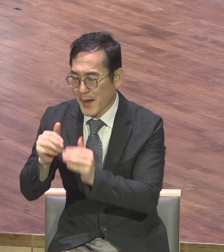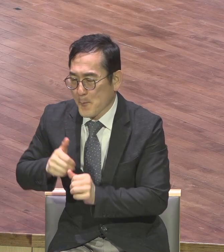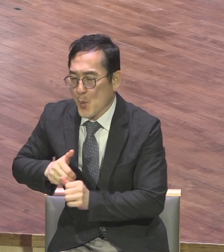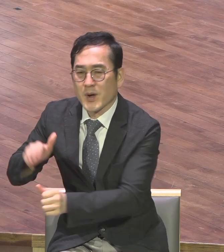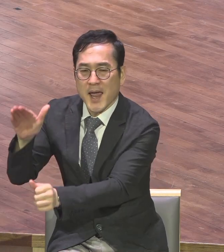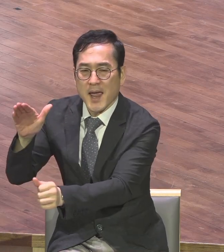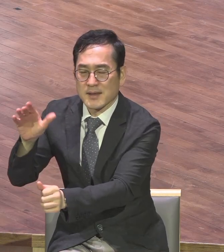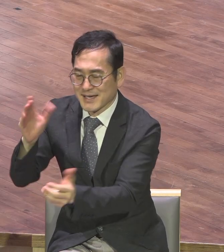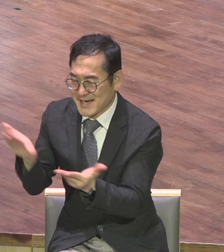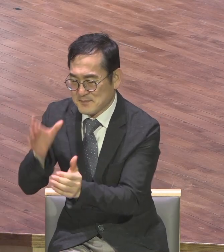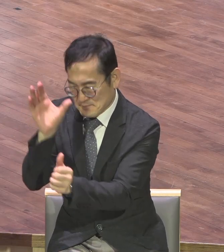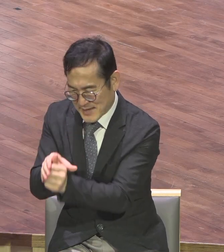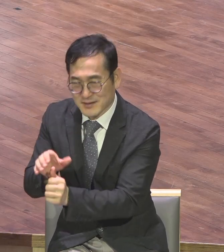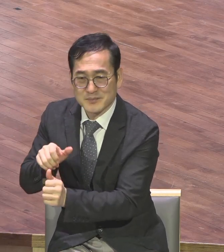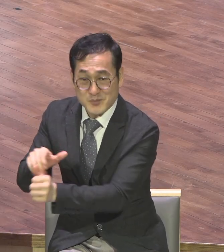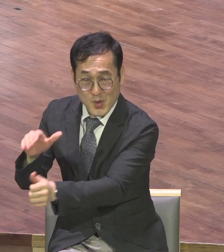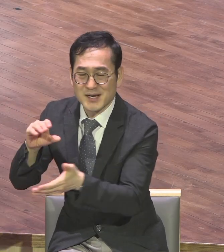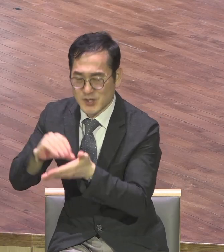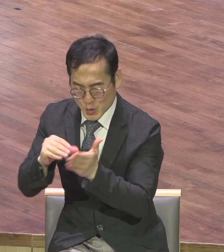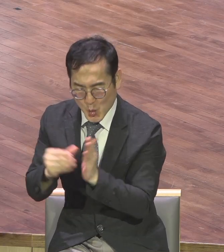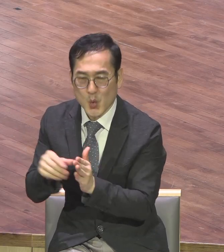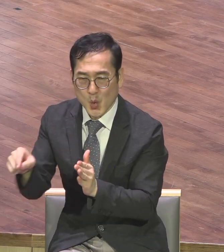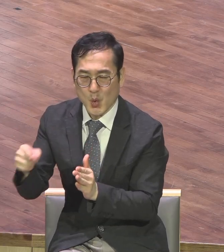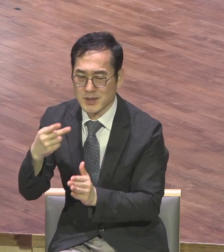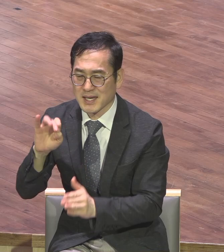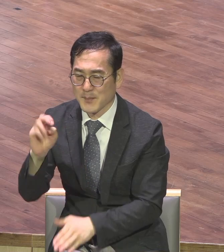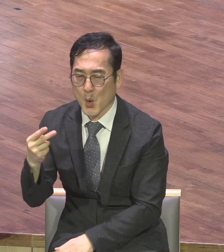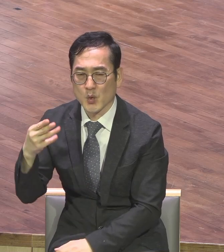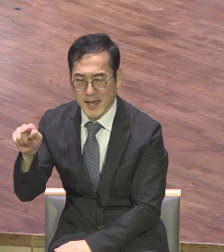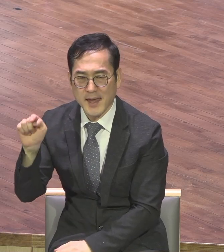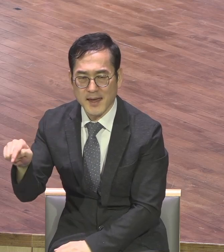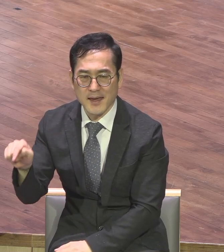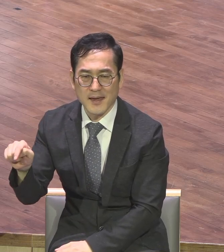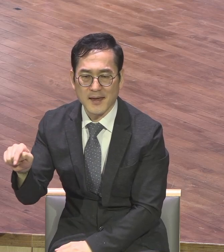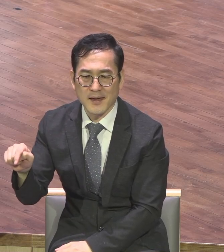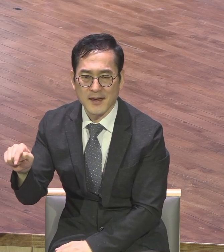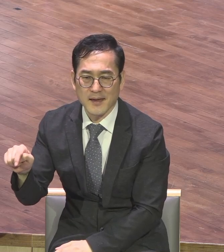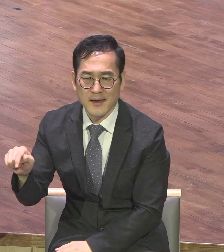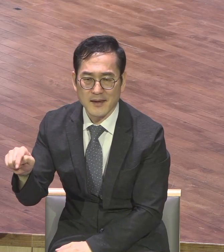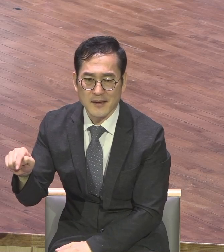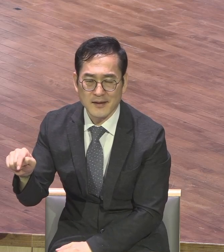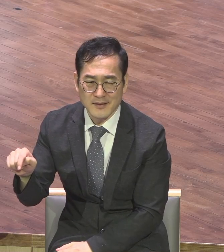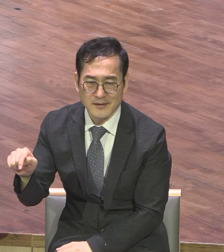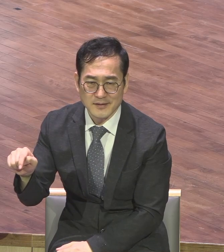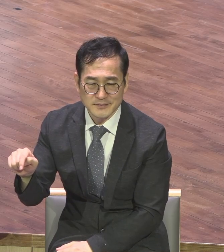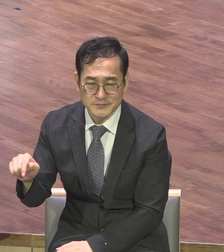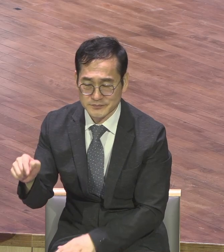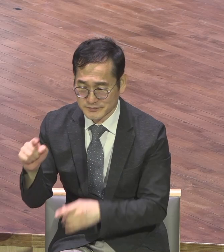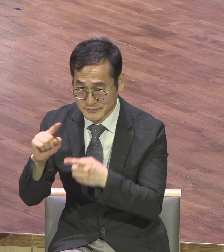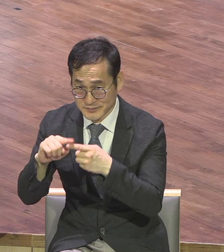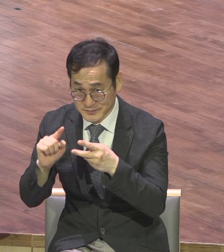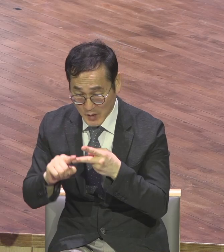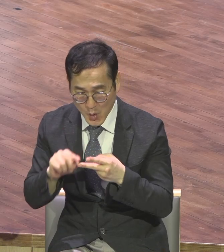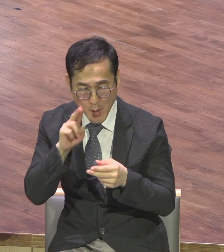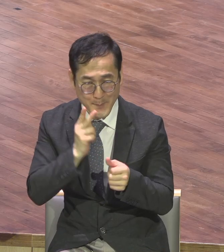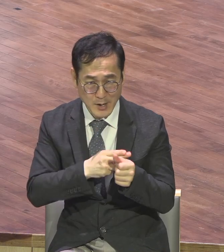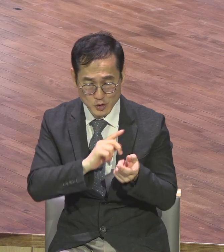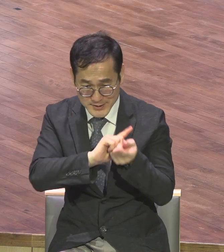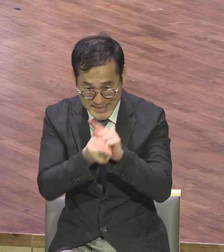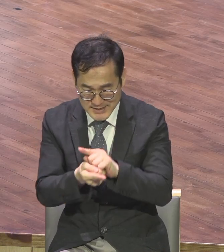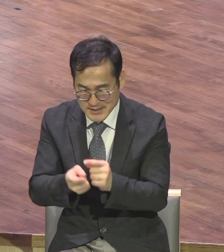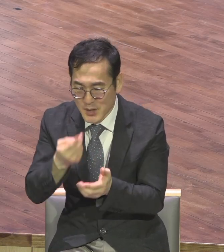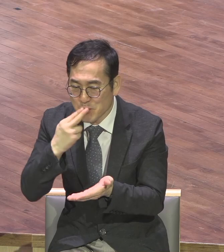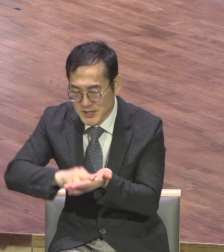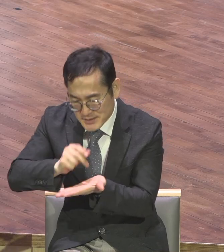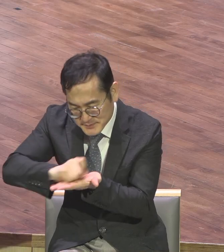바울에게 있어서는 복음운동의 귀한 동력자의 역할을 그렇게 사실적으로 했습니다. 그리고 이 바울을 대신해서 대필을